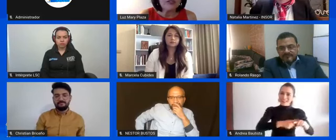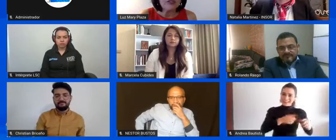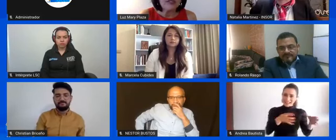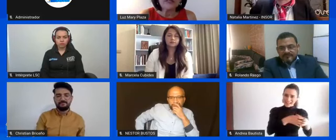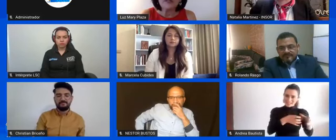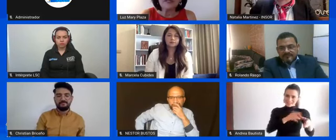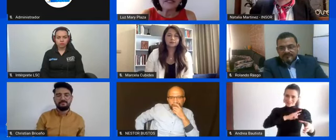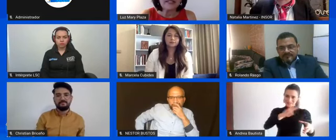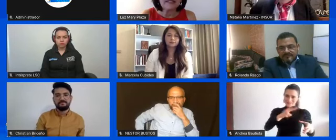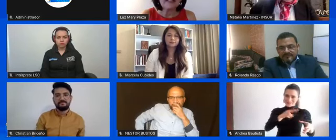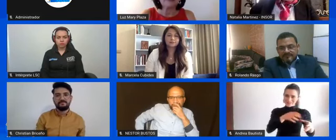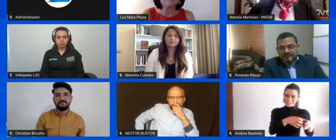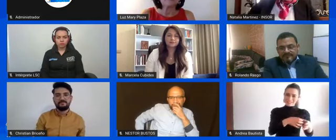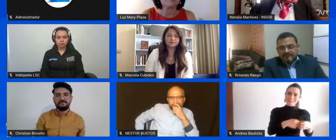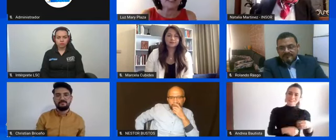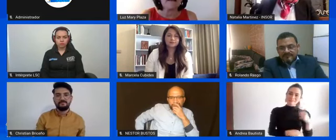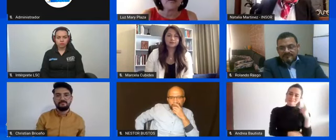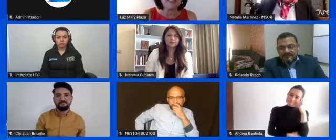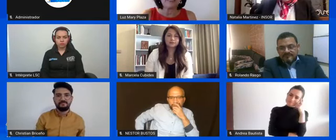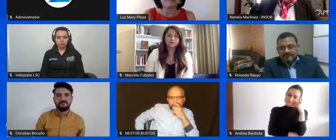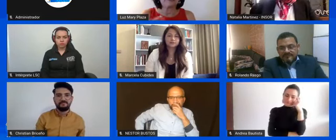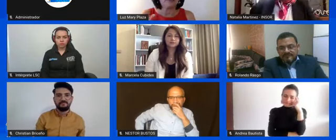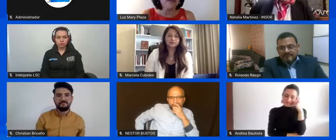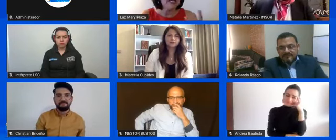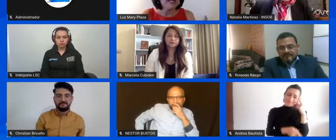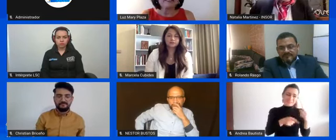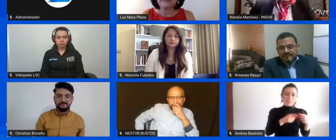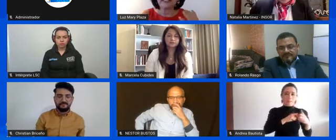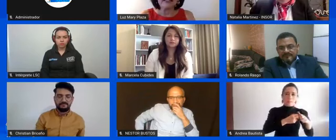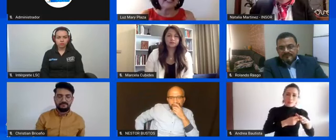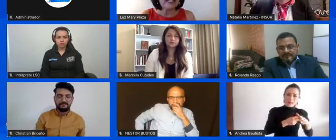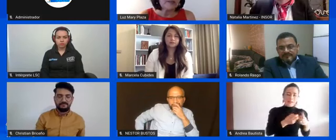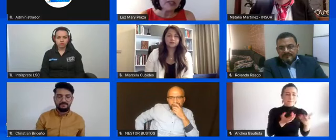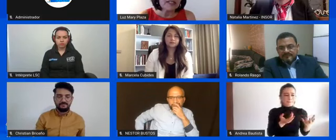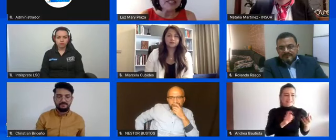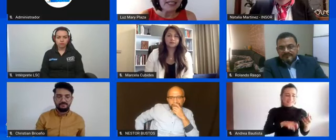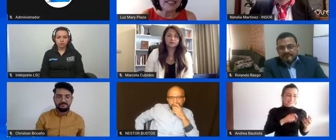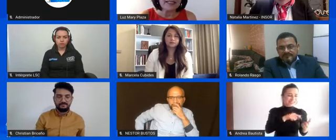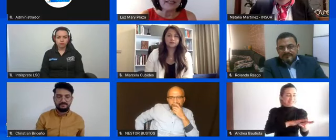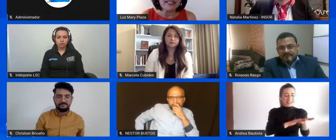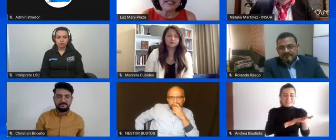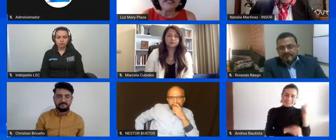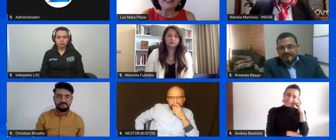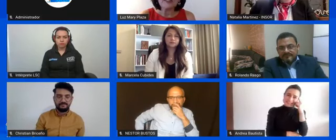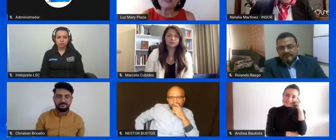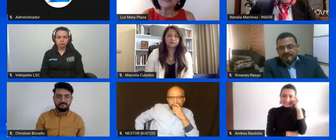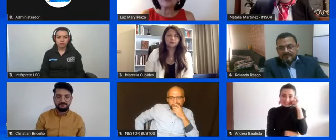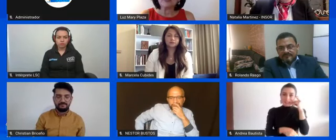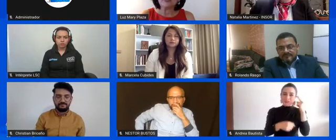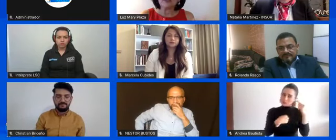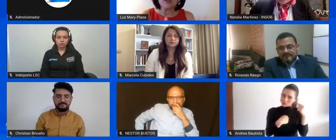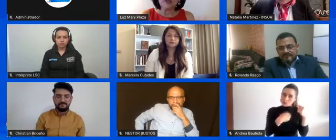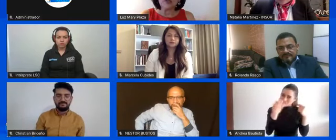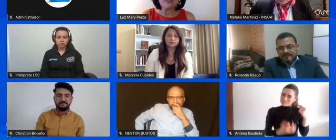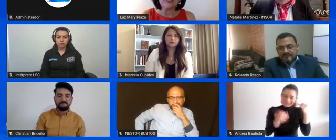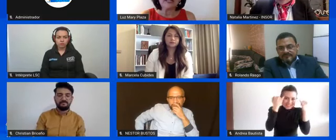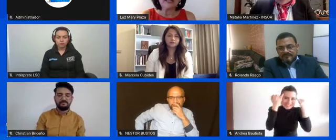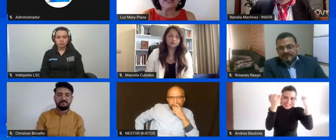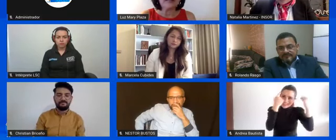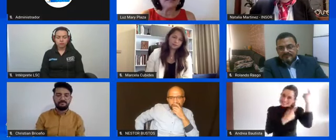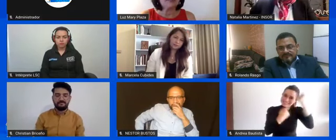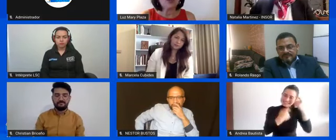no, esto no puede ser así, esto se puede cambiar, esto, etcétera. Tenía muchas ideas. Entonces, cuando